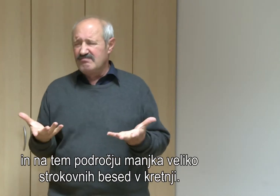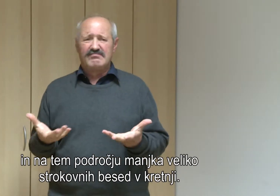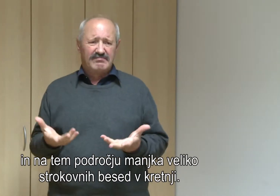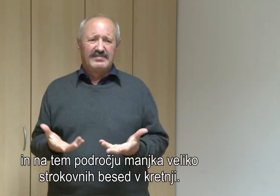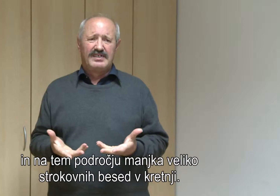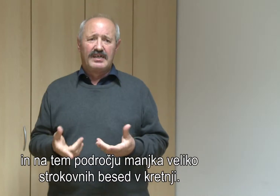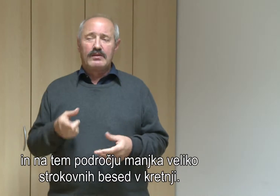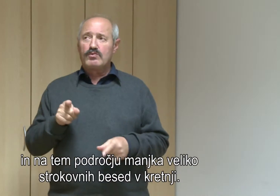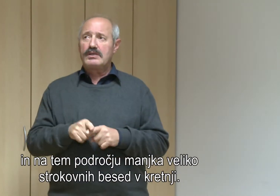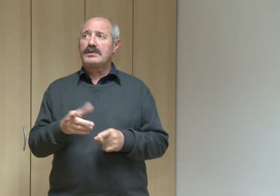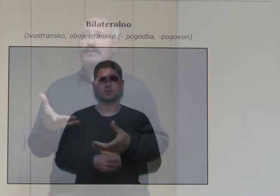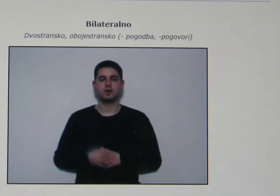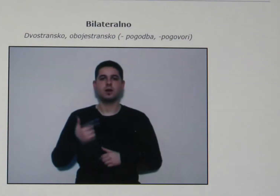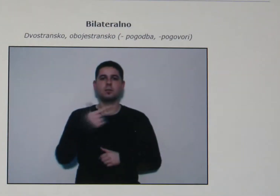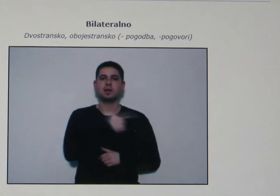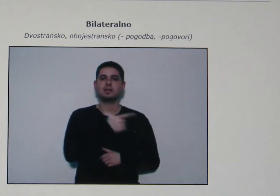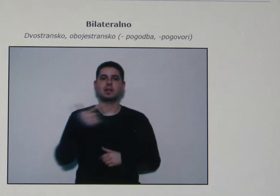komplicirane.